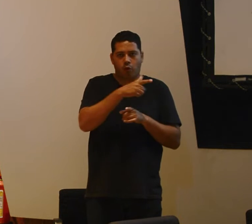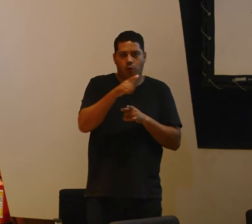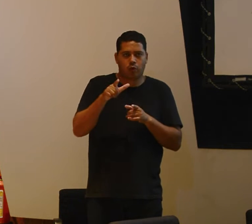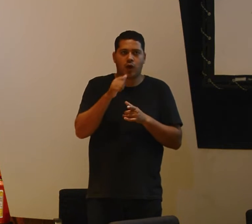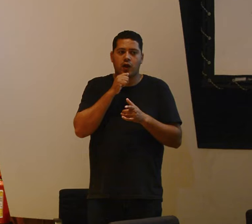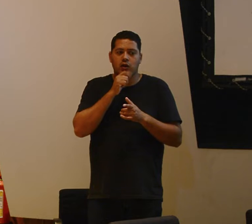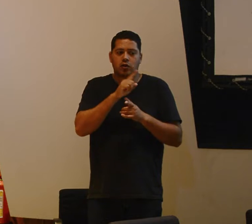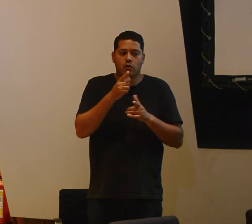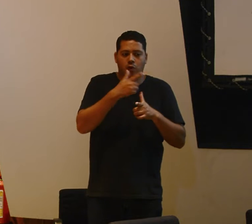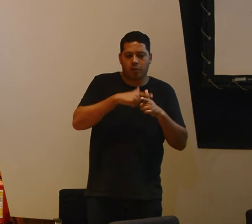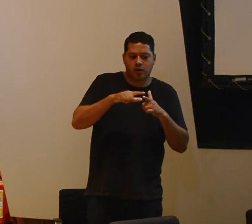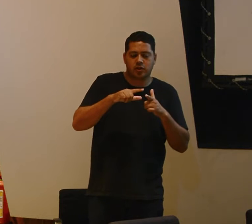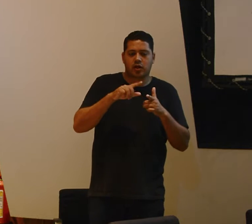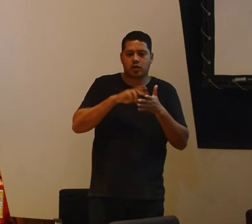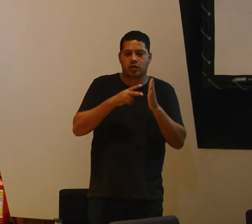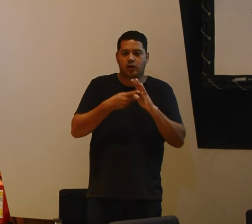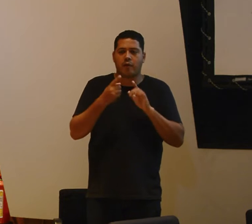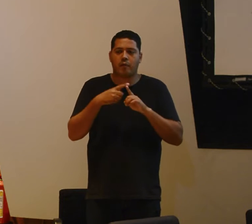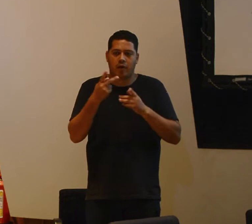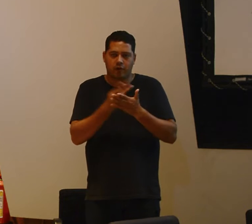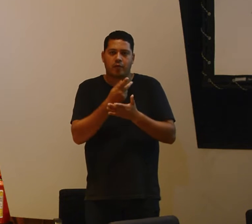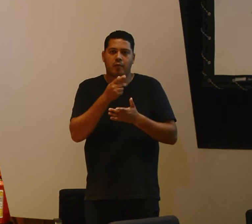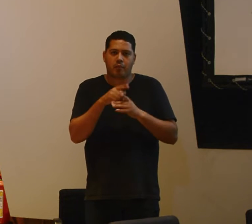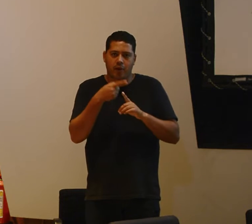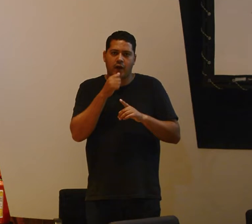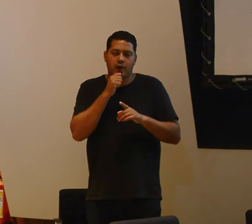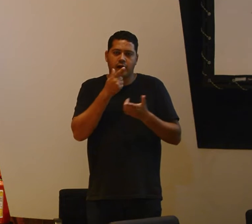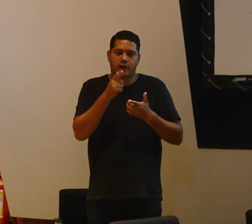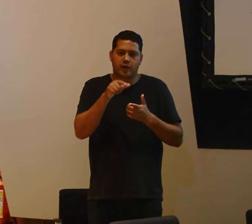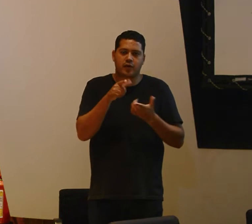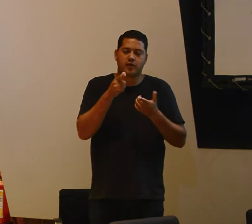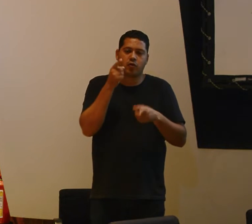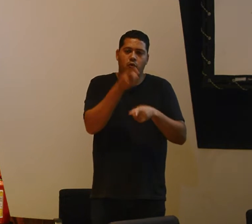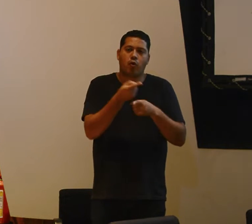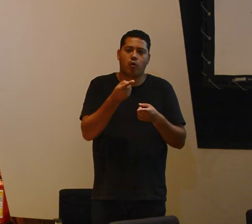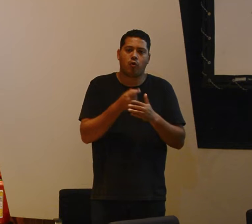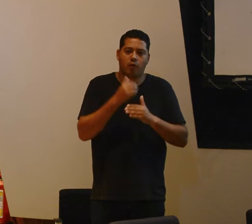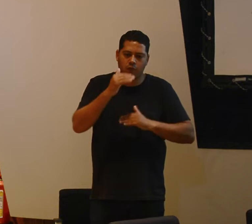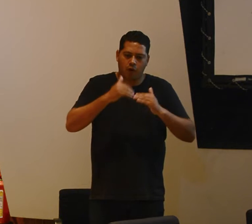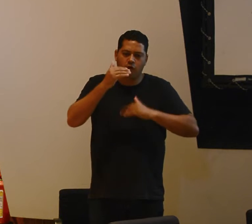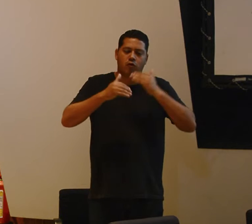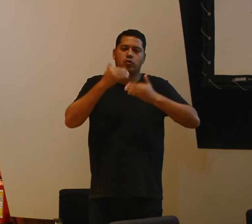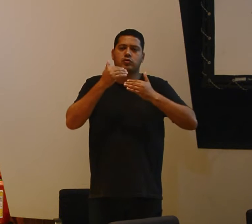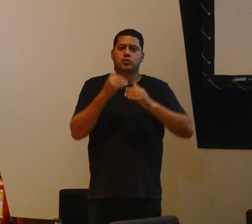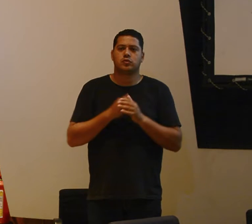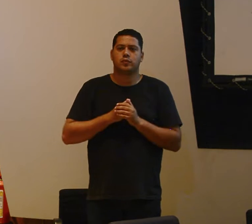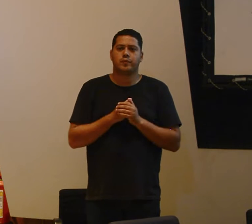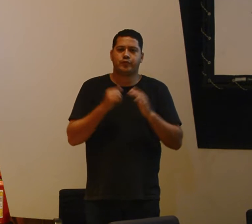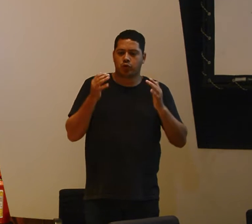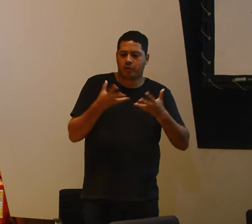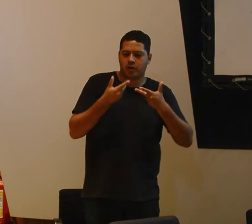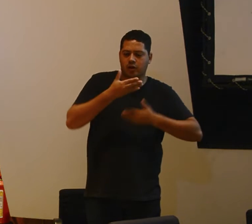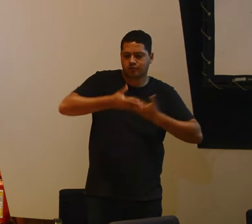significativa, mas acontece. Mas ainda assim, nesses casos, a gente encontra a evolução de uma habilidade